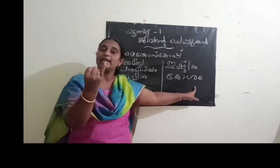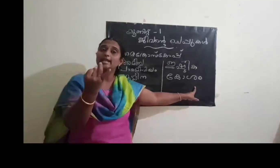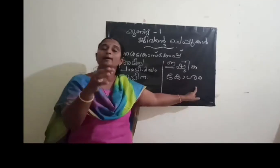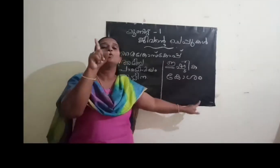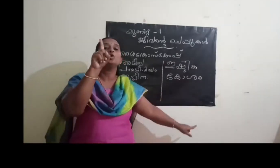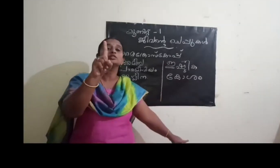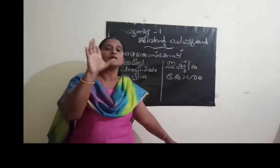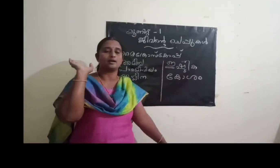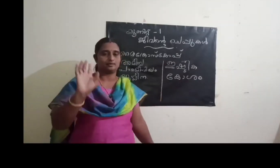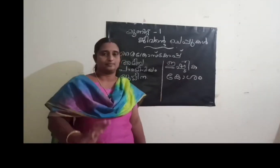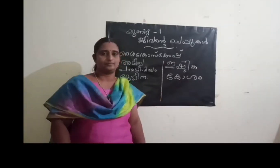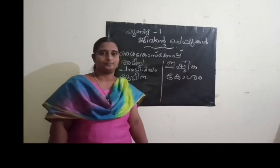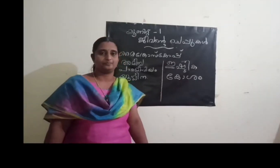എണ്ണം ഒന്നാണ്.